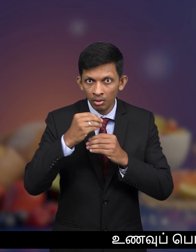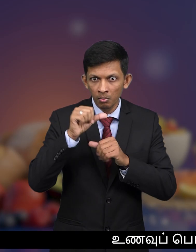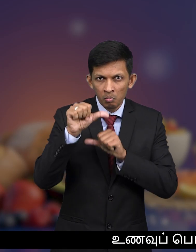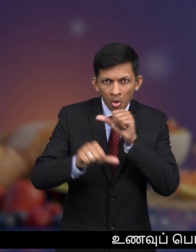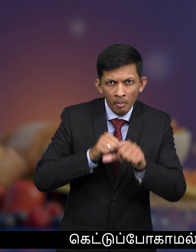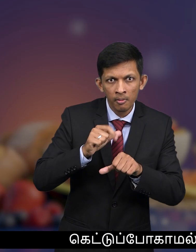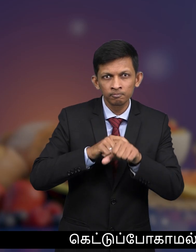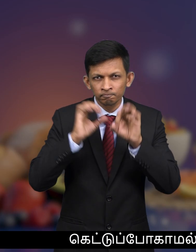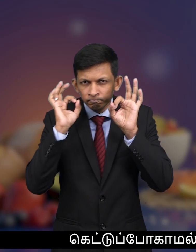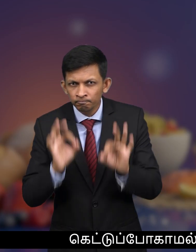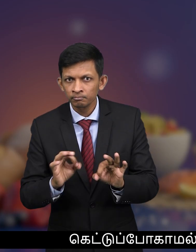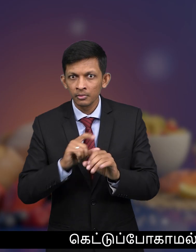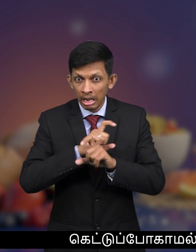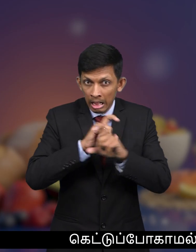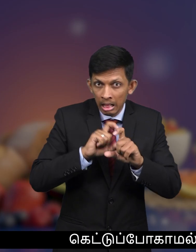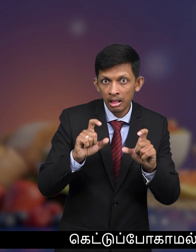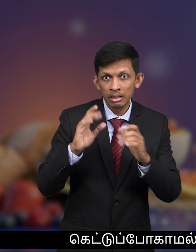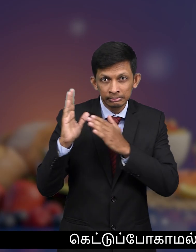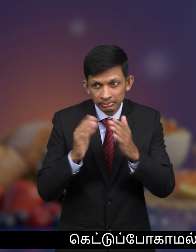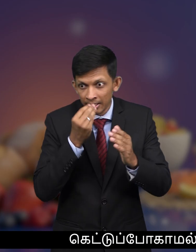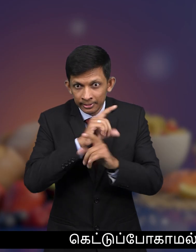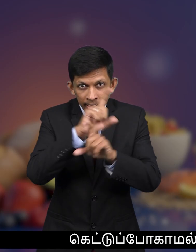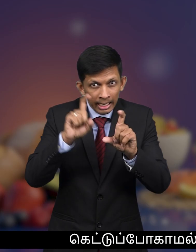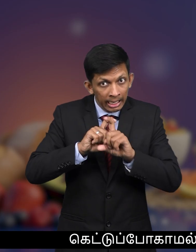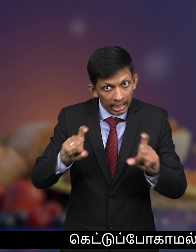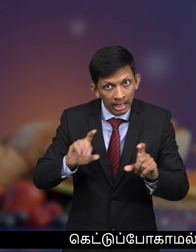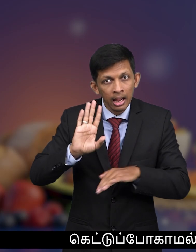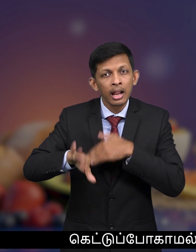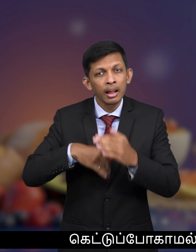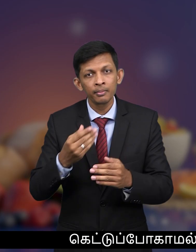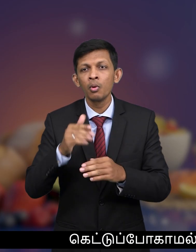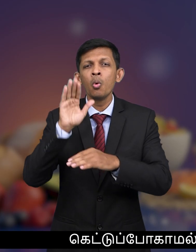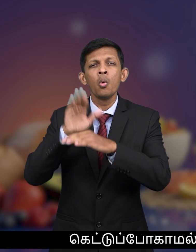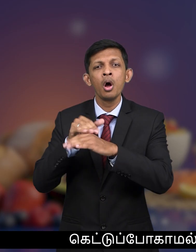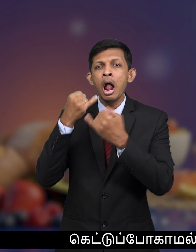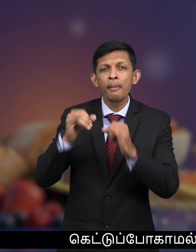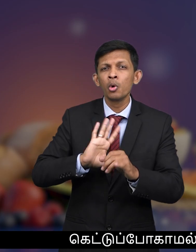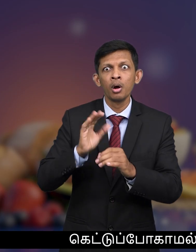உணவுப் பொருட்களை நீண்ட நேரம் கெட்டு போகாமல் பாதுகாப்பாக வைத்திருப்பது